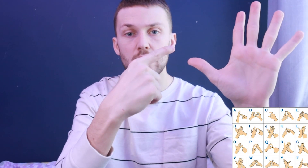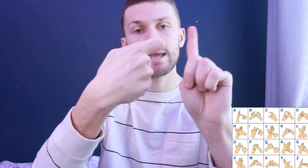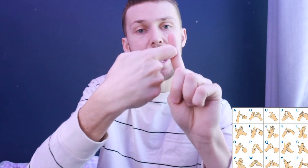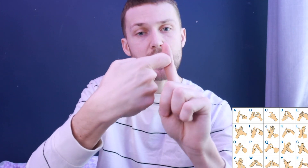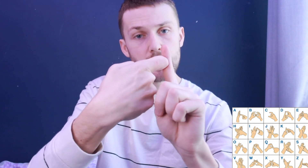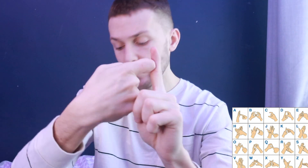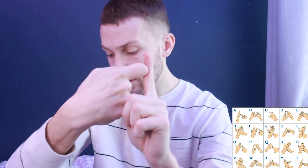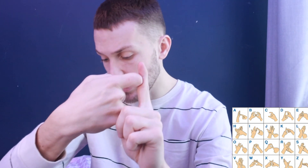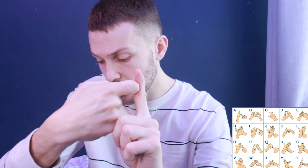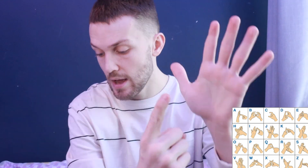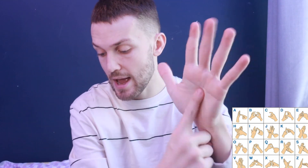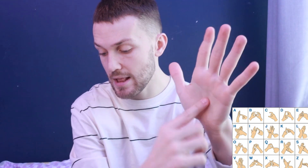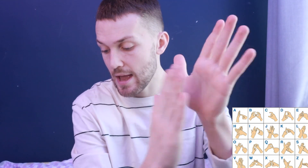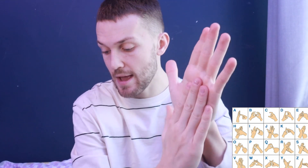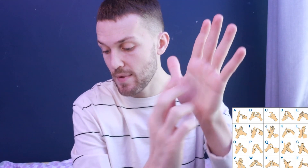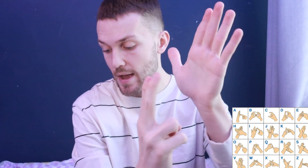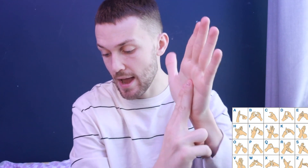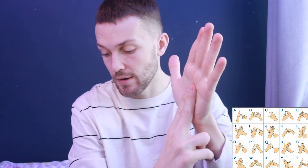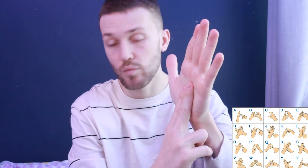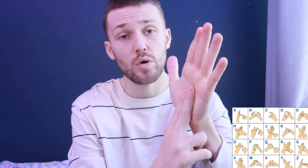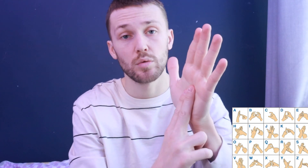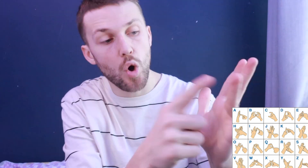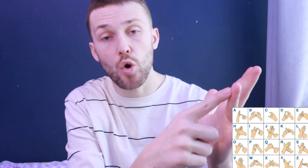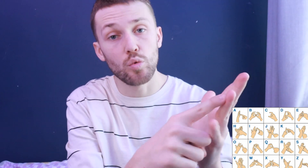H-I-J-K. Fy'n ddigon yna? L-M-N. Wow.